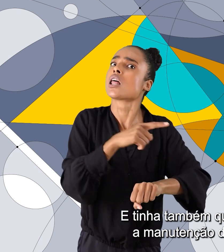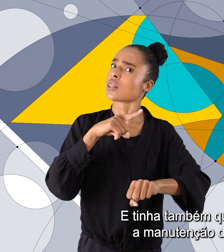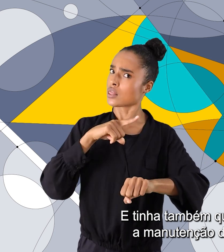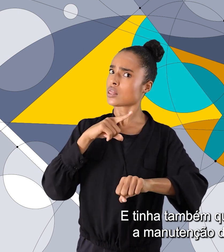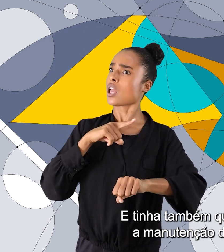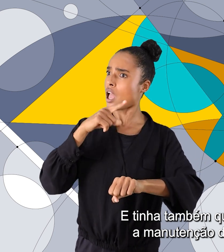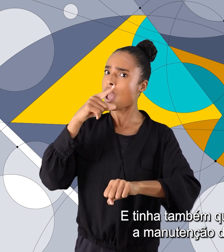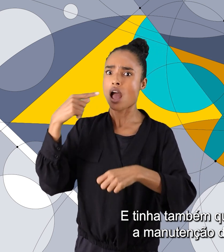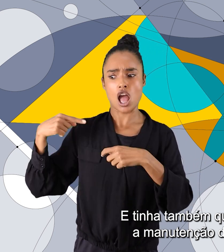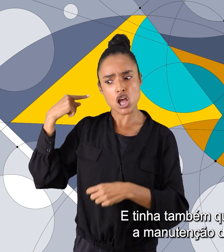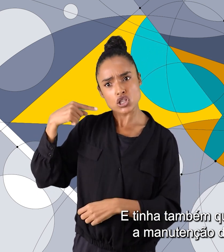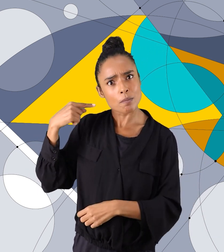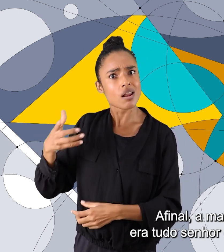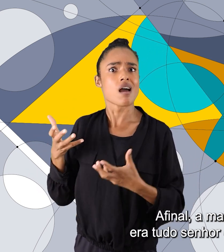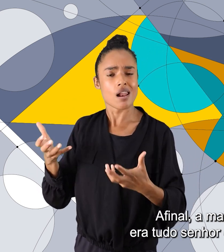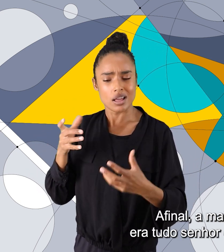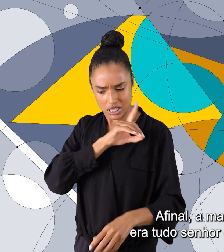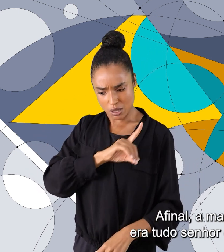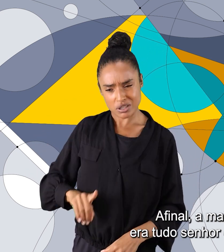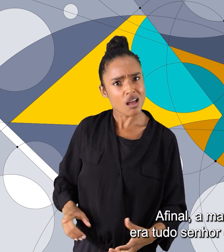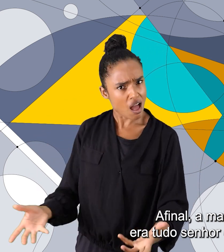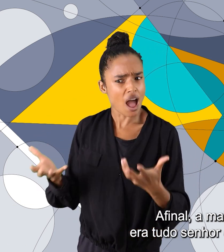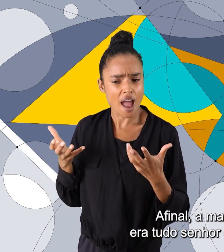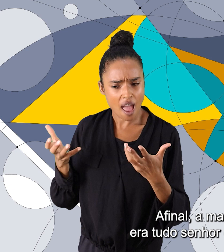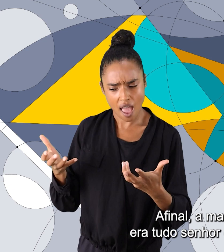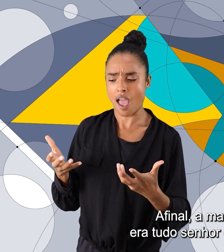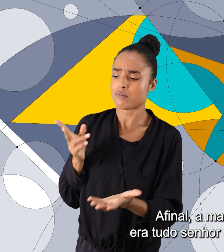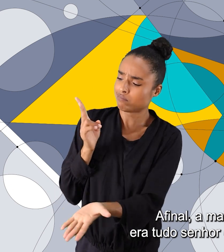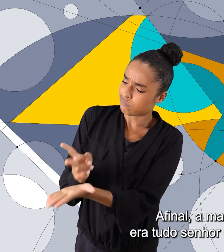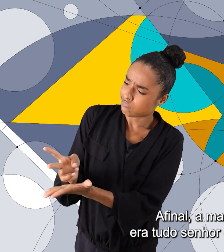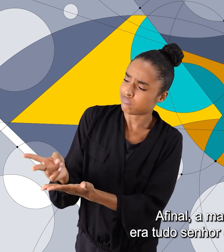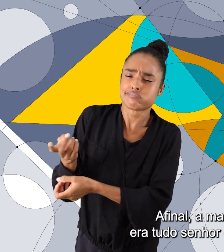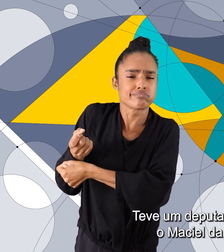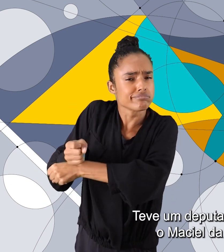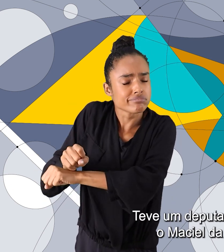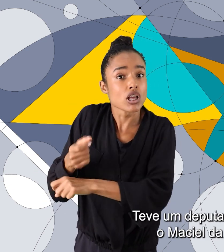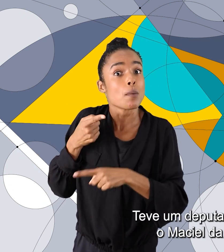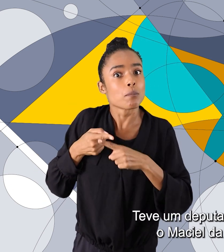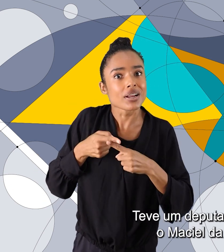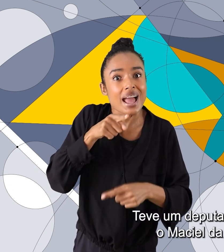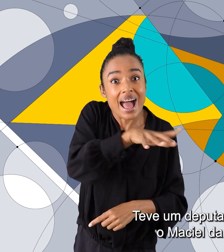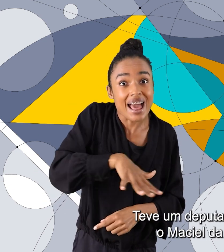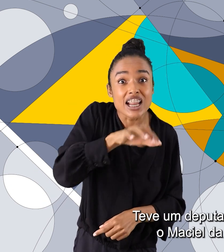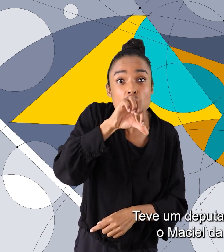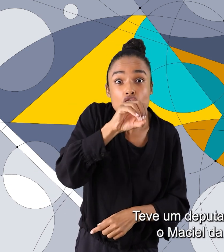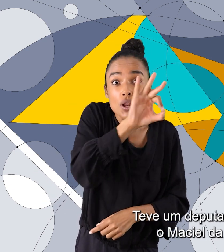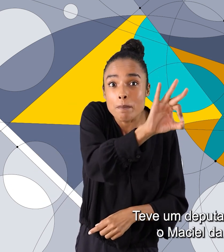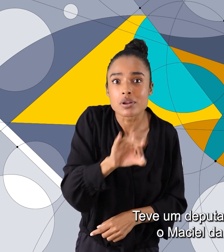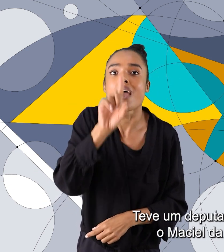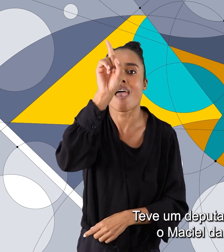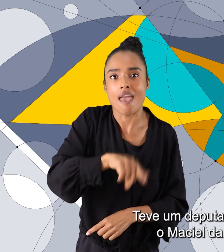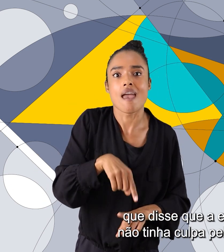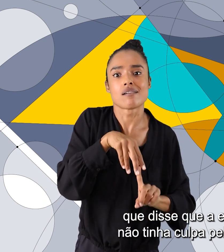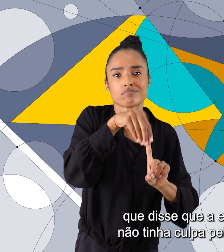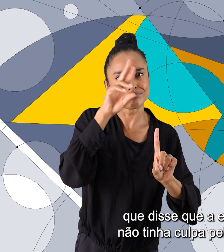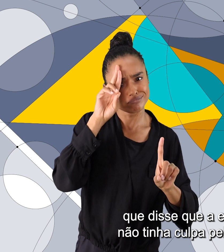a manutenção do cativeiro. Afinal, a maioria ali era tudo senhor de escravo. Teve um deputado mineiro, o Maciel da